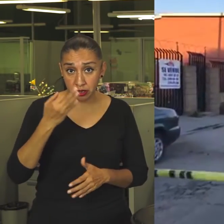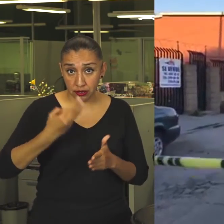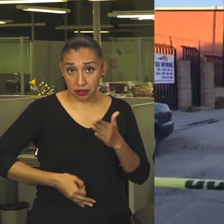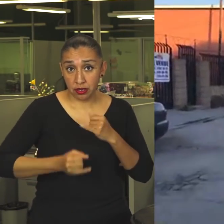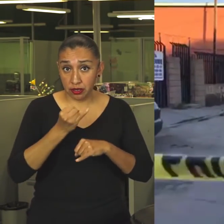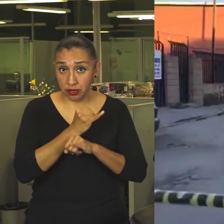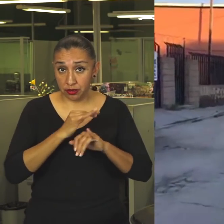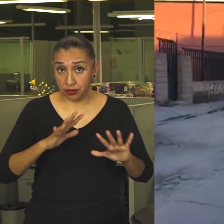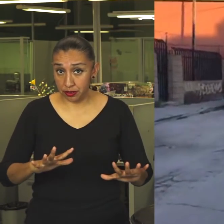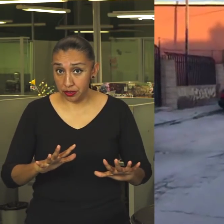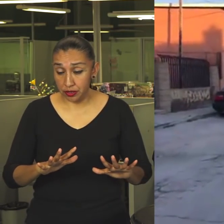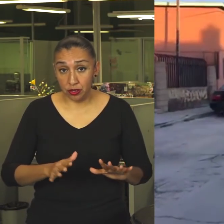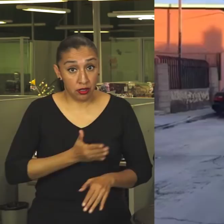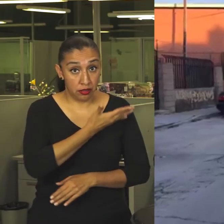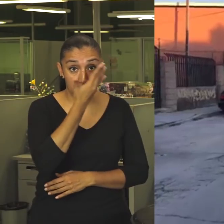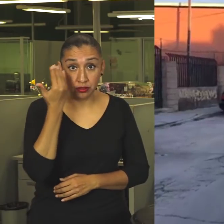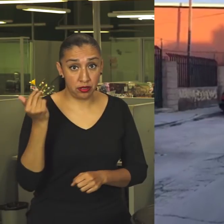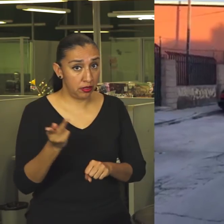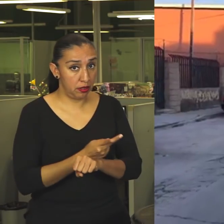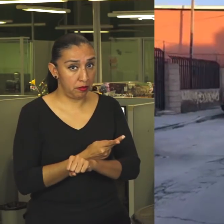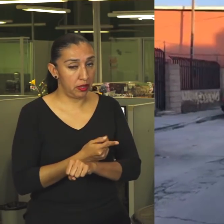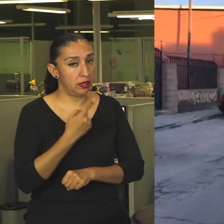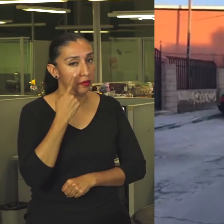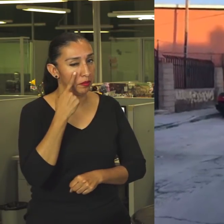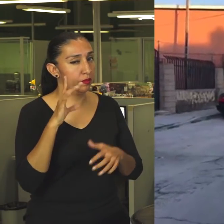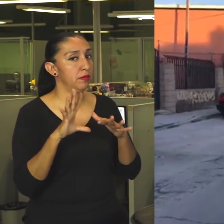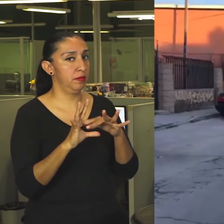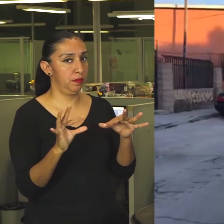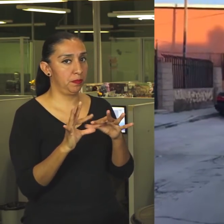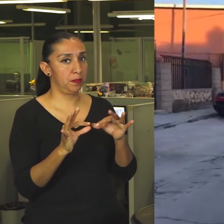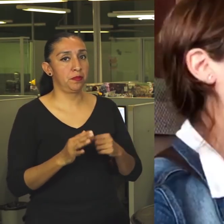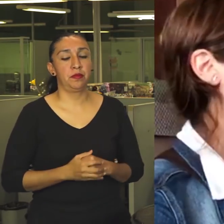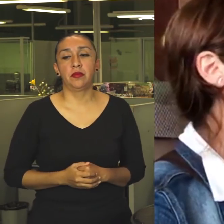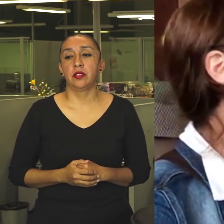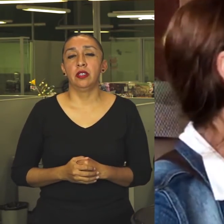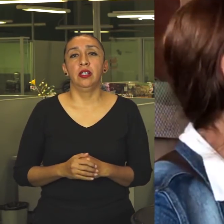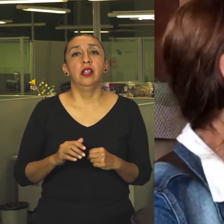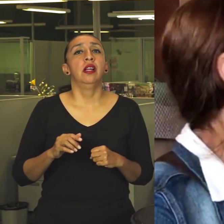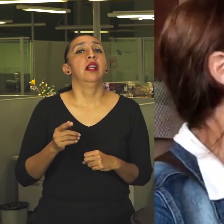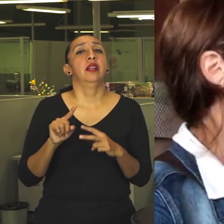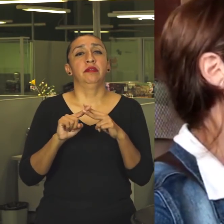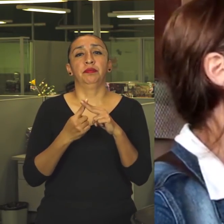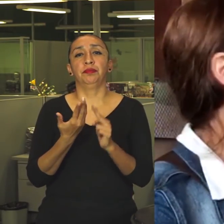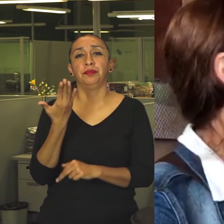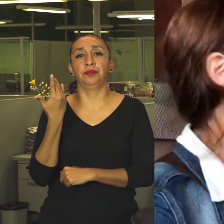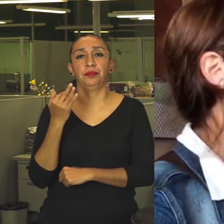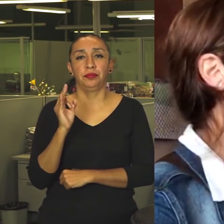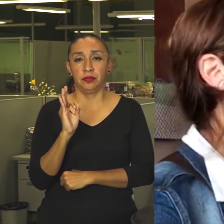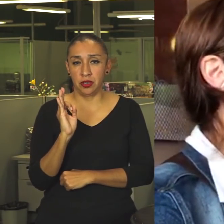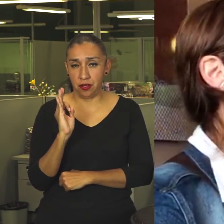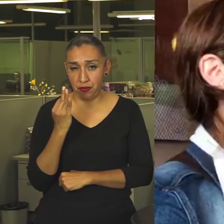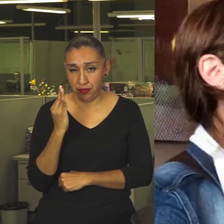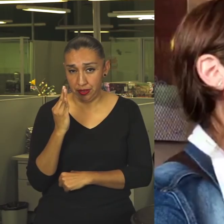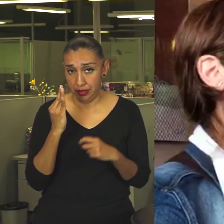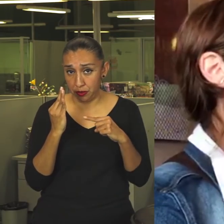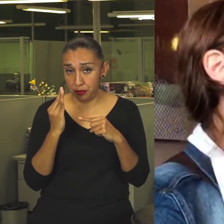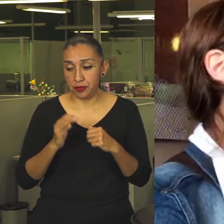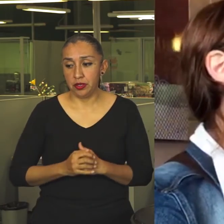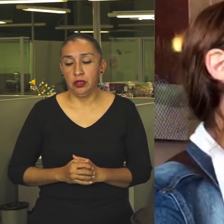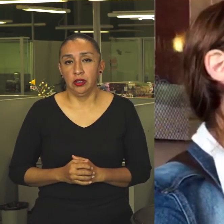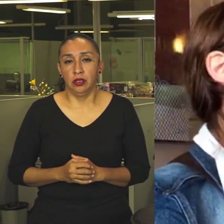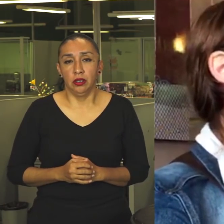qué es lo que ocurrió con el caso de fernanda te explico brevemente desde principios de febrero la familia conocidos seres queridos